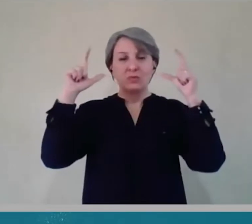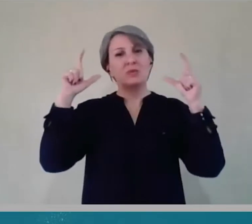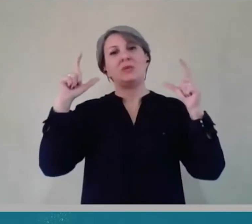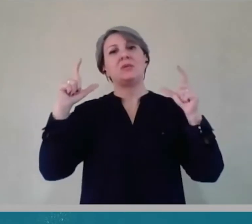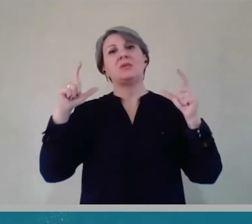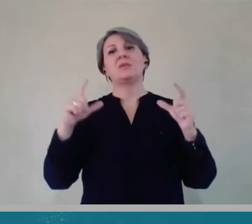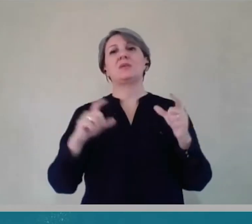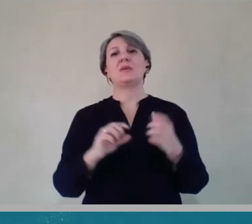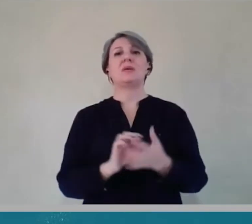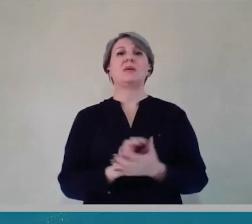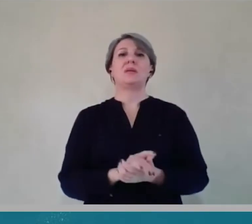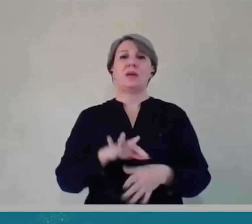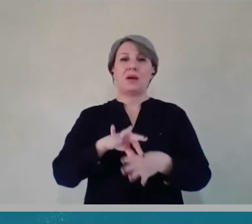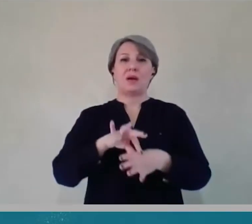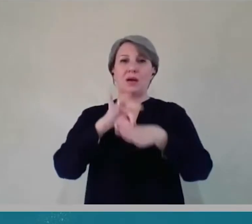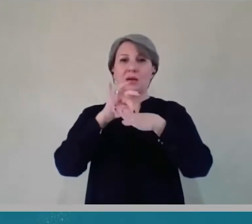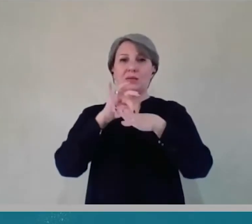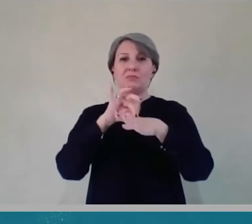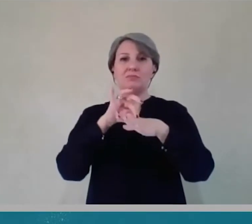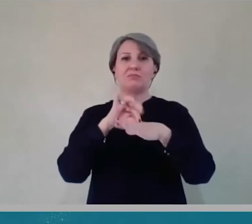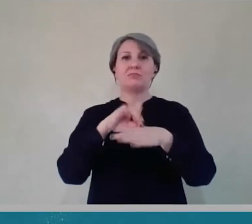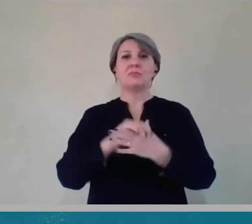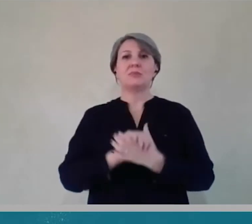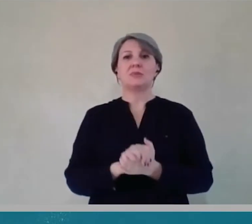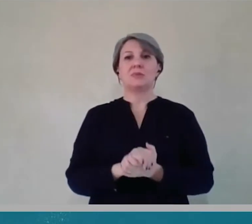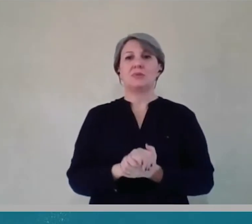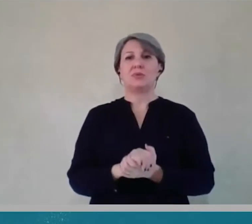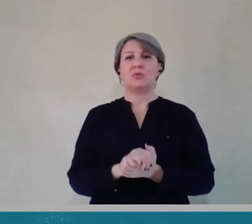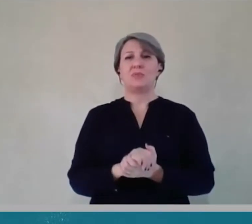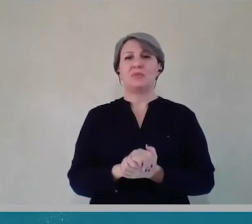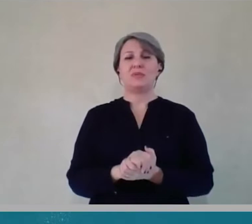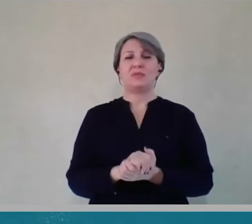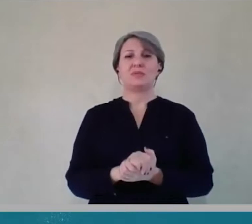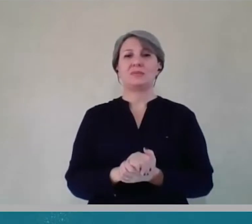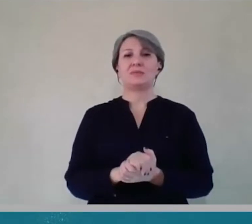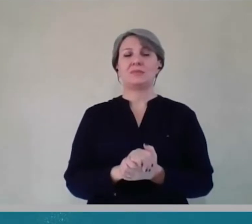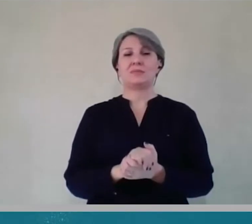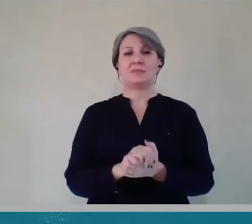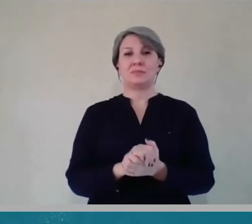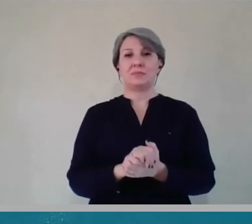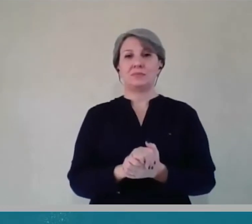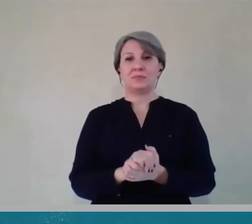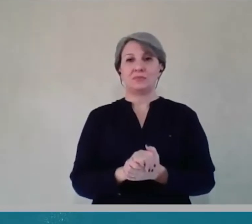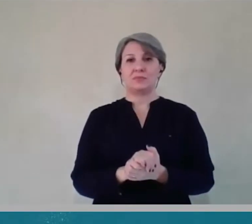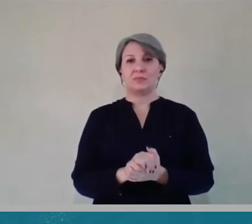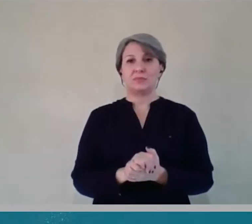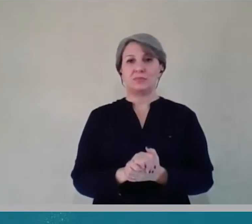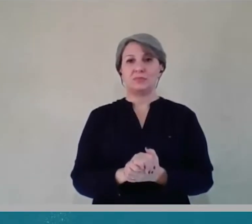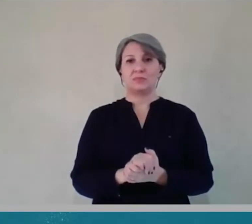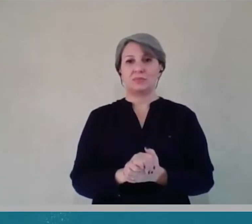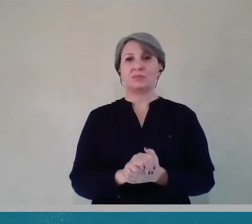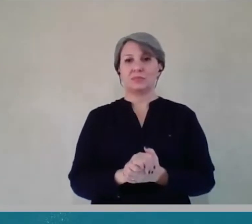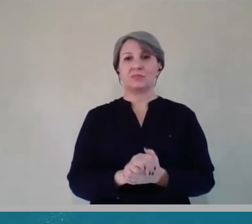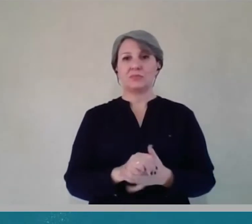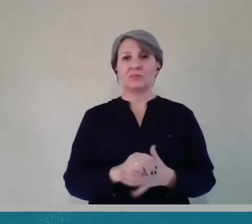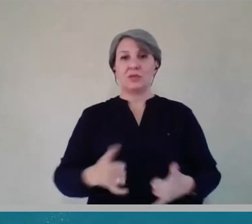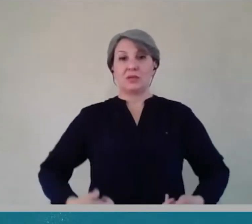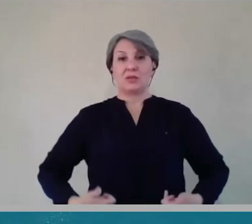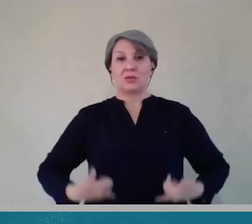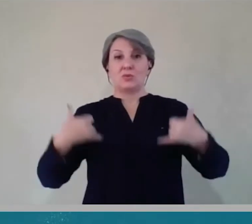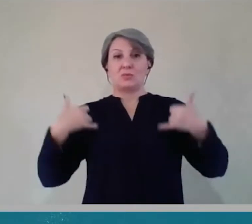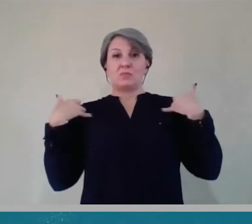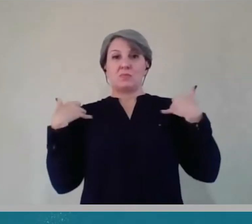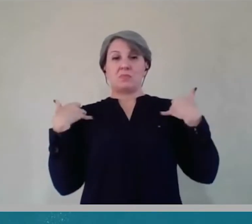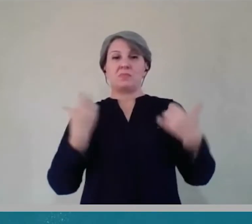dos olhos e a soberba da vida. A concupiscência da carne refere-se, irmãos,